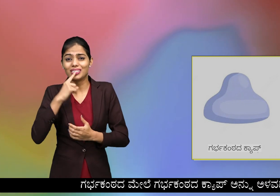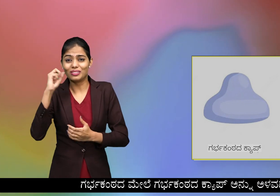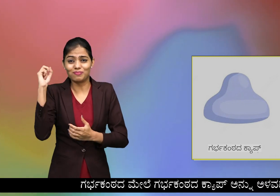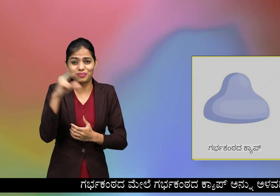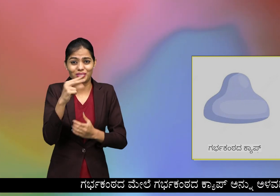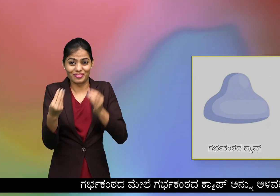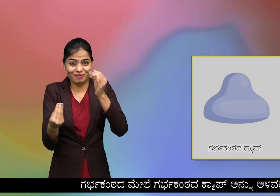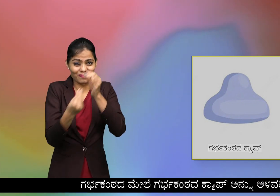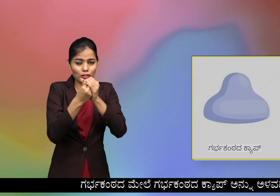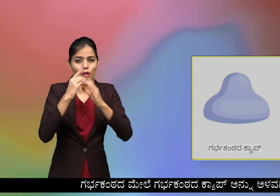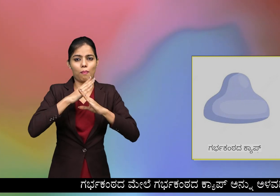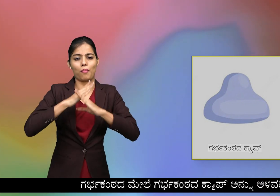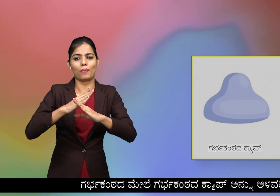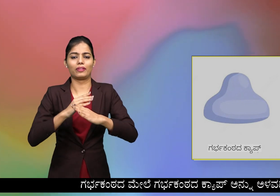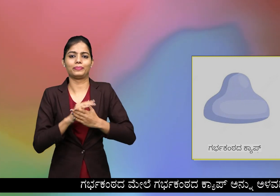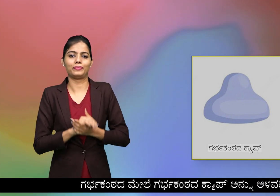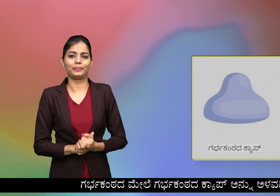ಮೇಲೆ ಗರ್ಭಕಂಠದ ಕ್ಯಾಪ್ ಅನ್ನ ಅಳವಡಿಸಲಾಗುತ್ತೆ.